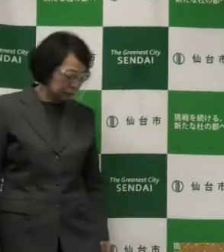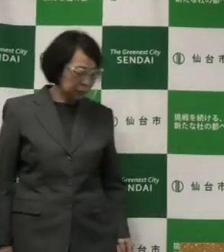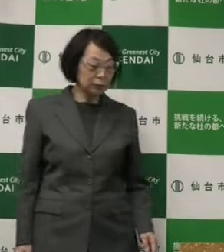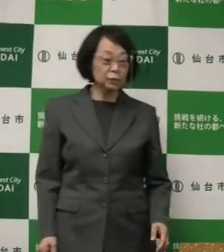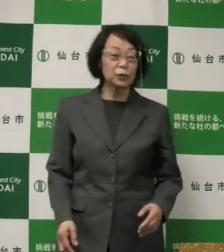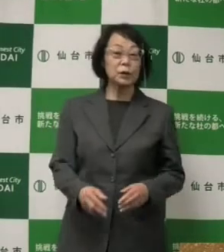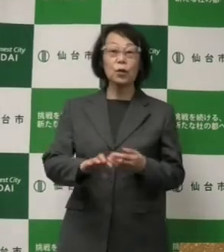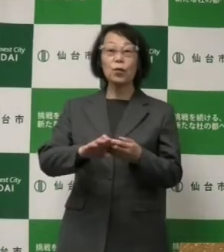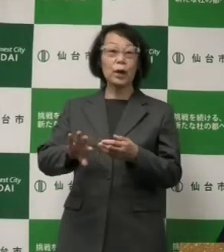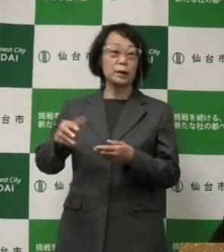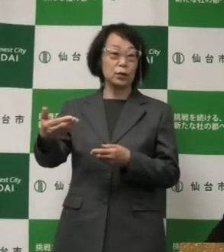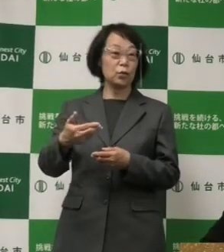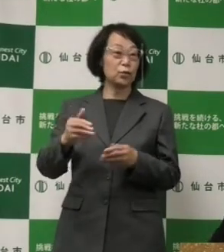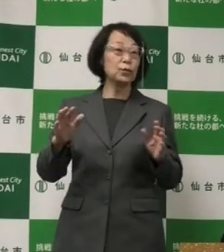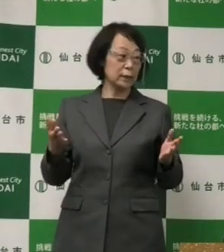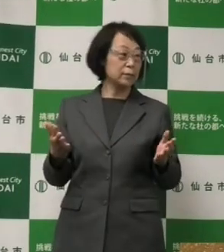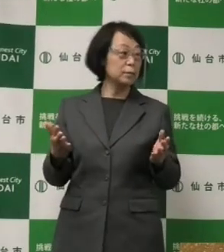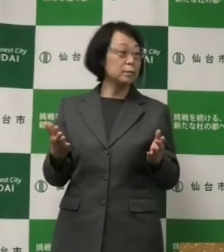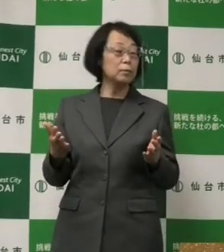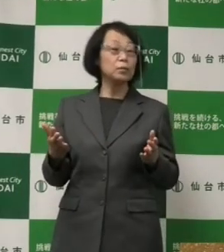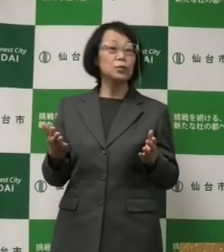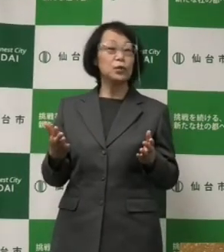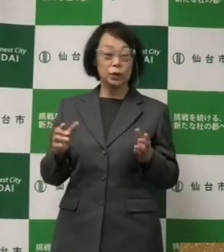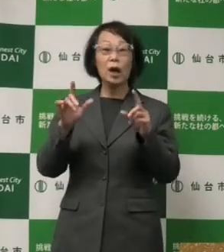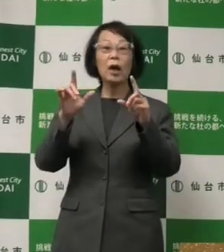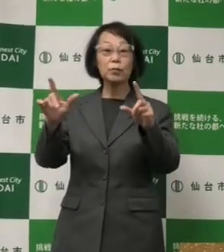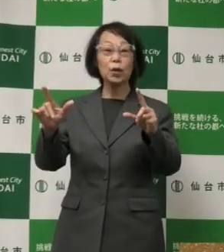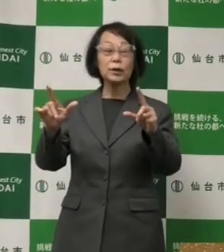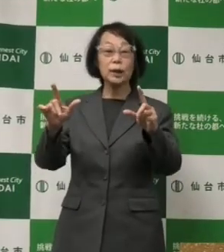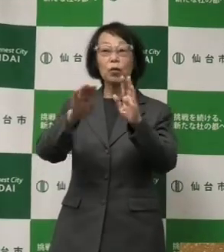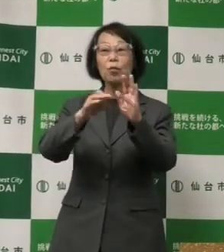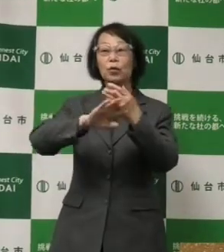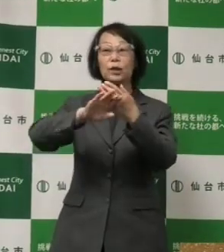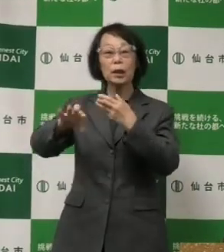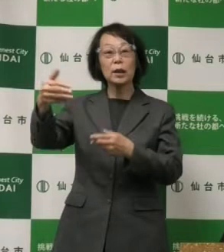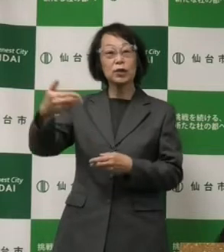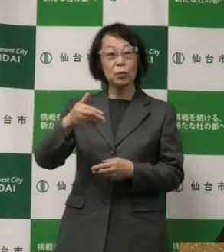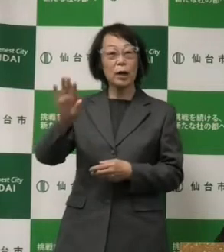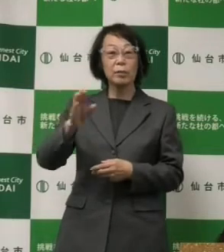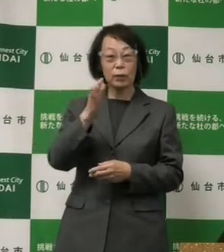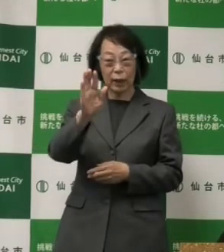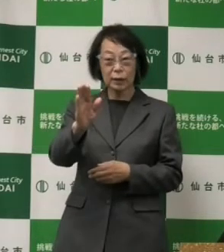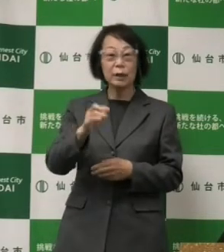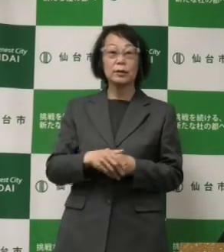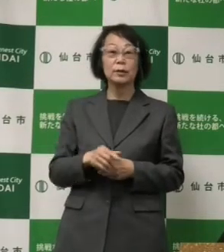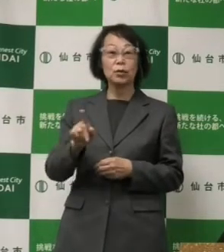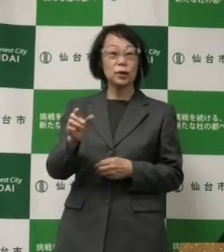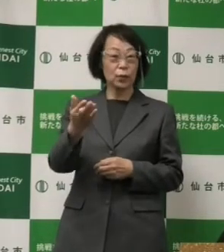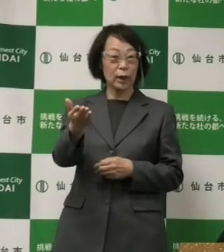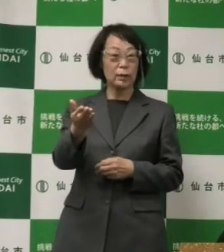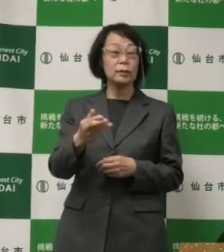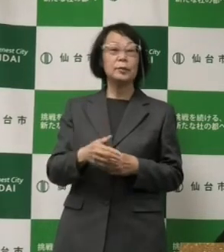よろしいでしょうか。それでは発表した事項以外でご質問がありましたらお願いいたします。いかがでしょうか。